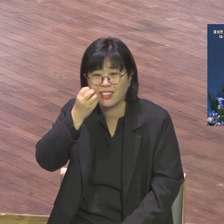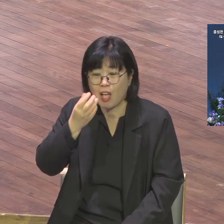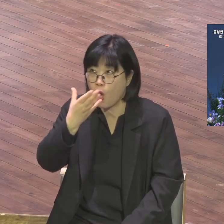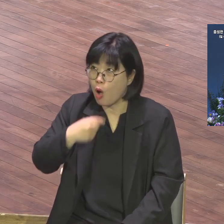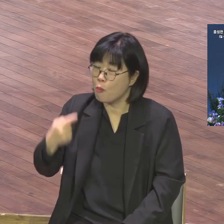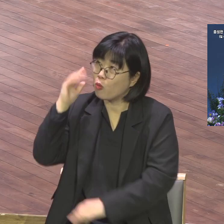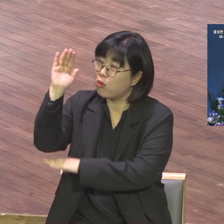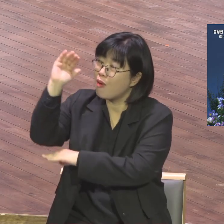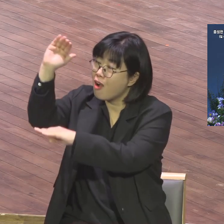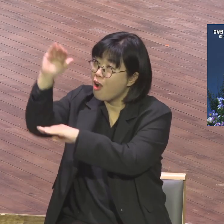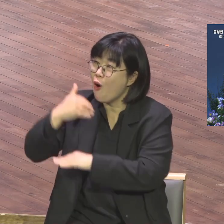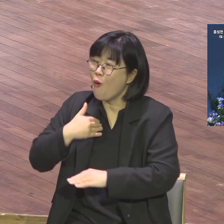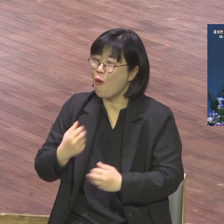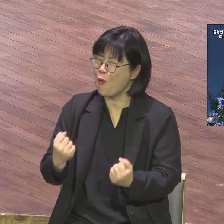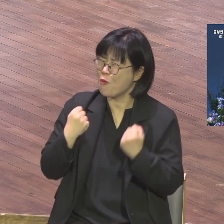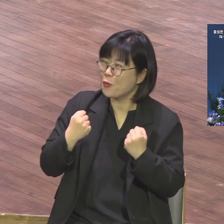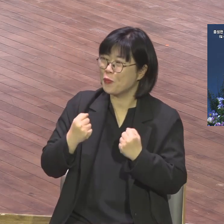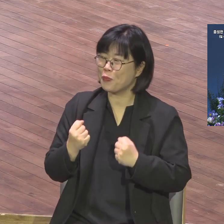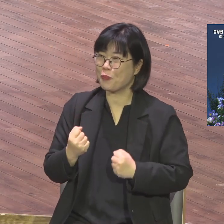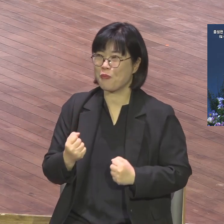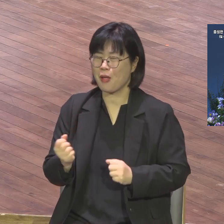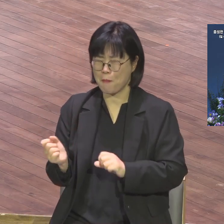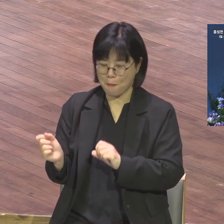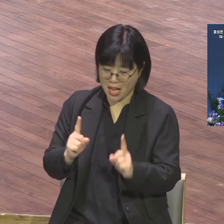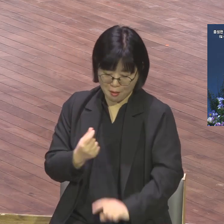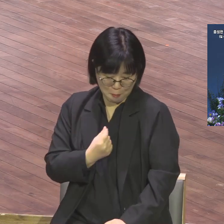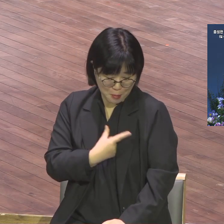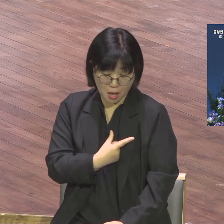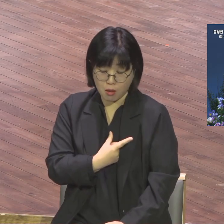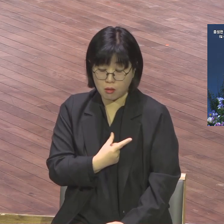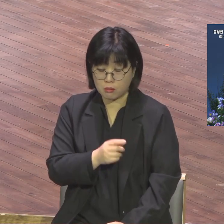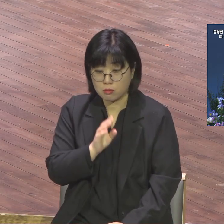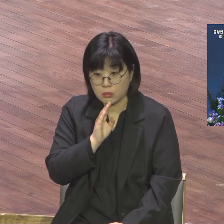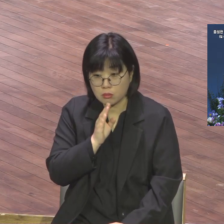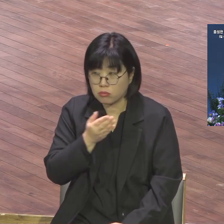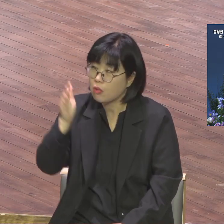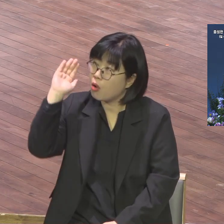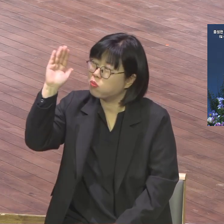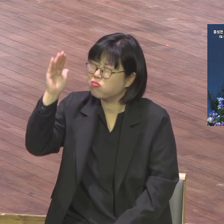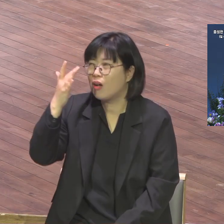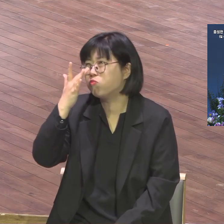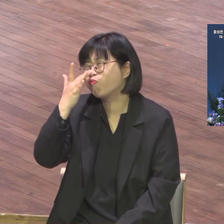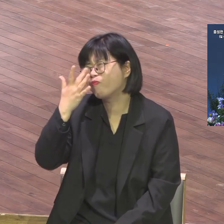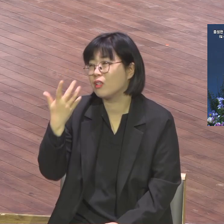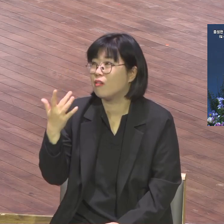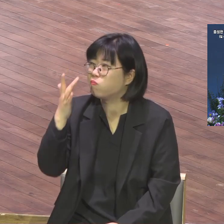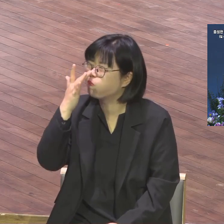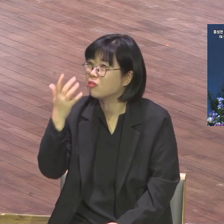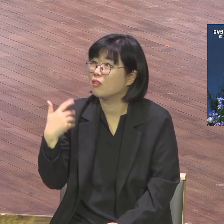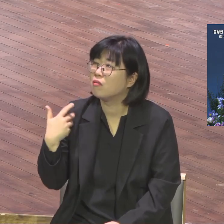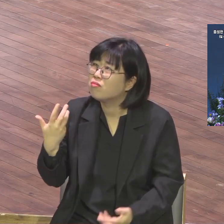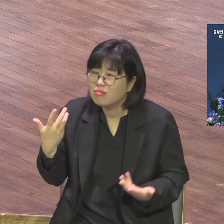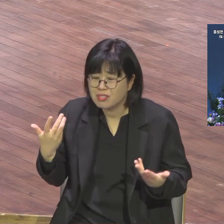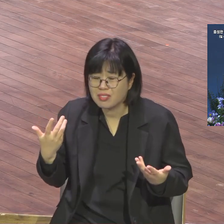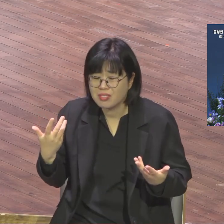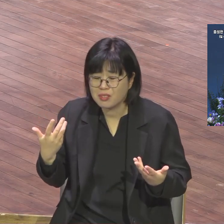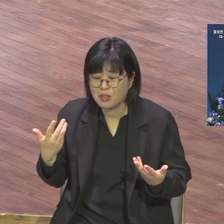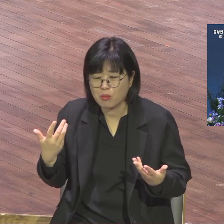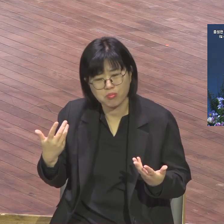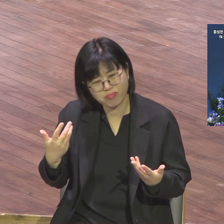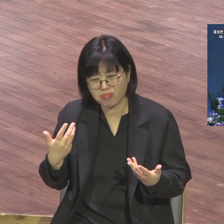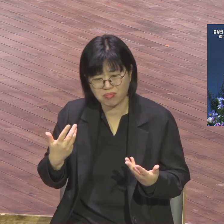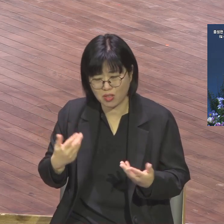안 됩니까? 예수 믿을 필요 없지요. 뭐 교회 나올 필요 뭐 있고 예배 드릴 필요 뭐 있어요? 복음의 능력을 체험해야지. 그래야